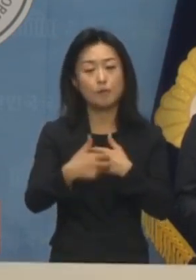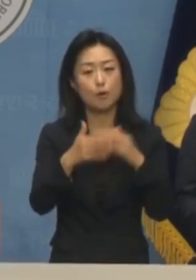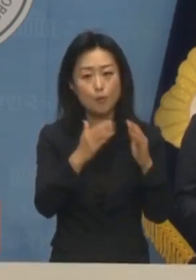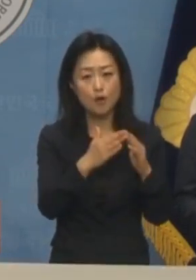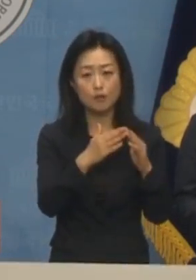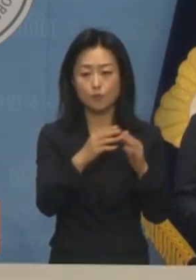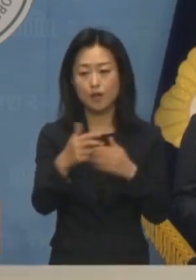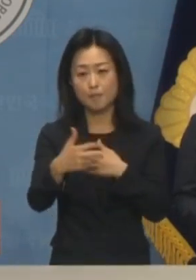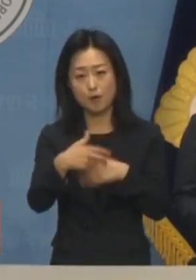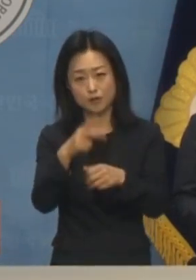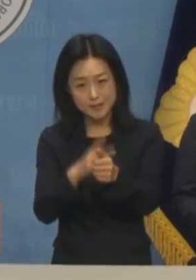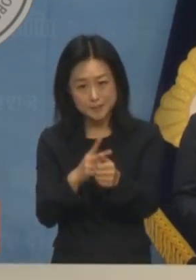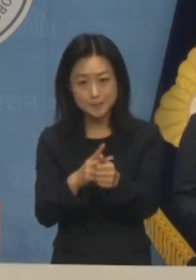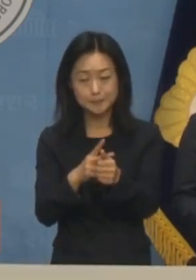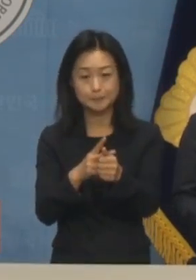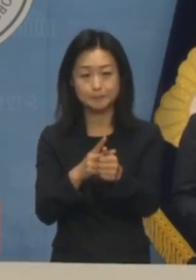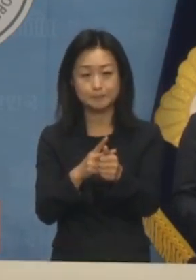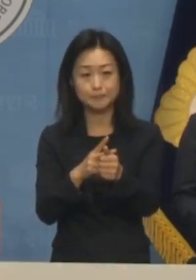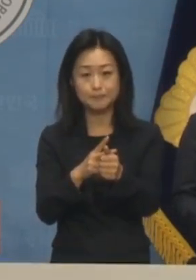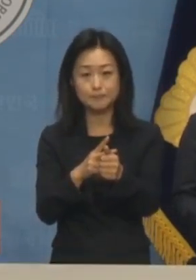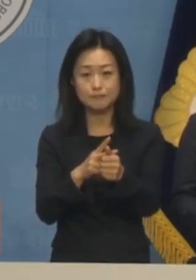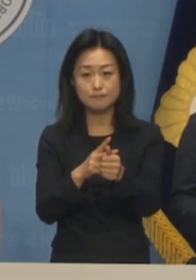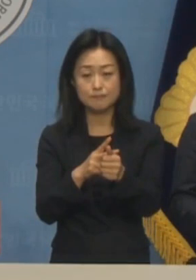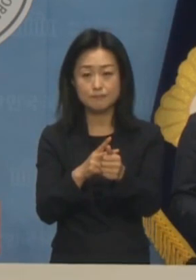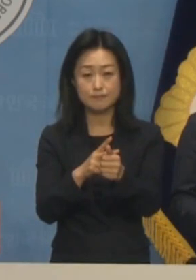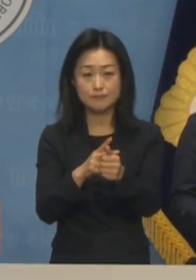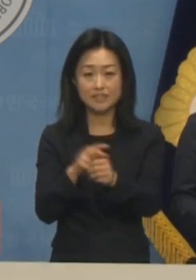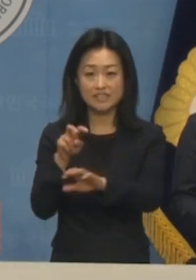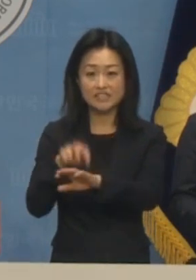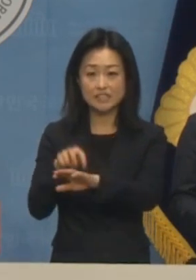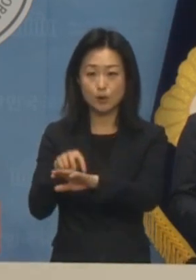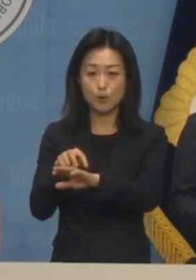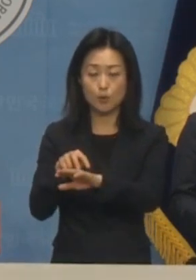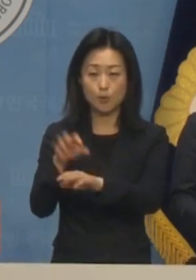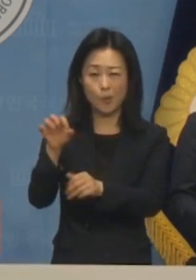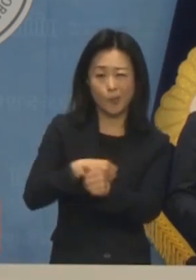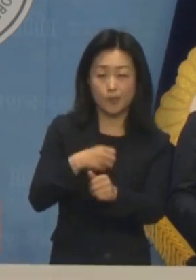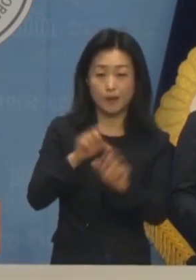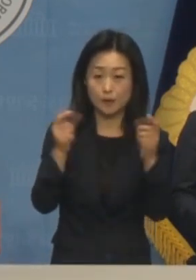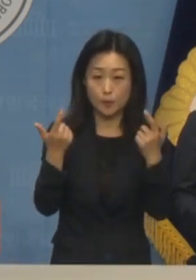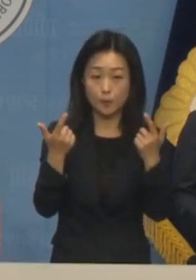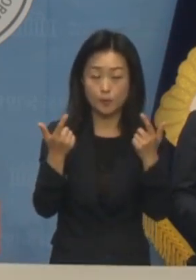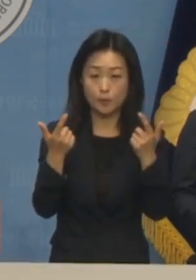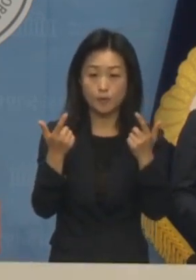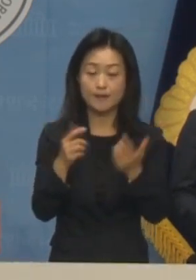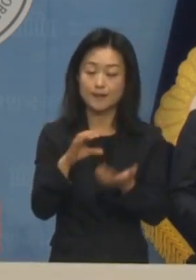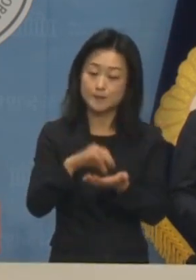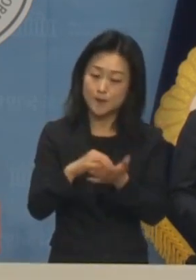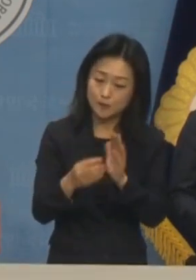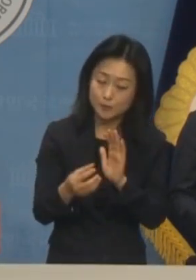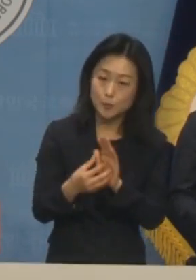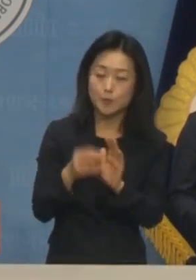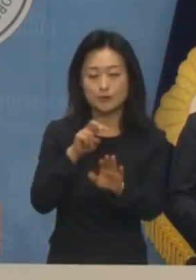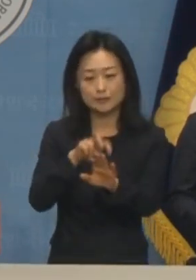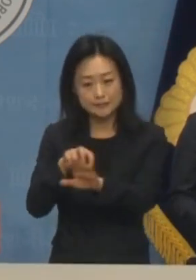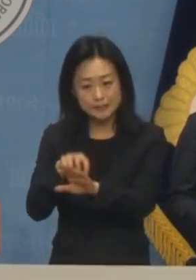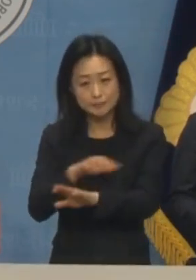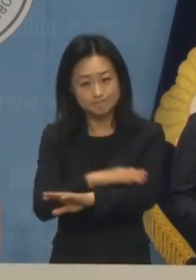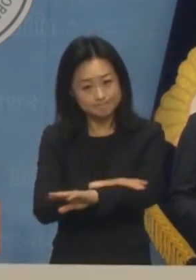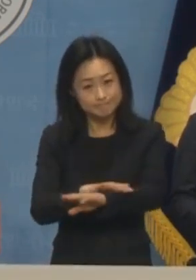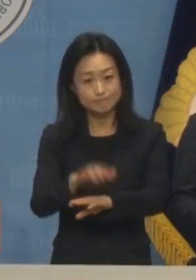병원과 의사가 과잉 진료 대신 적정 진료를 하도록